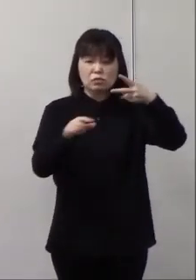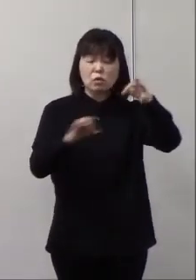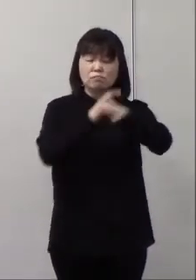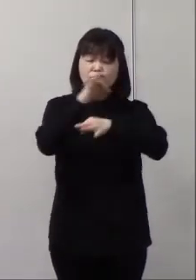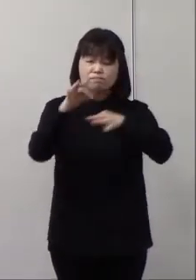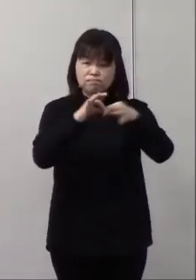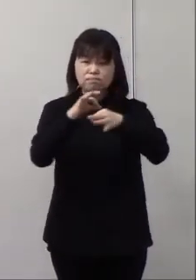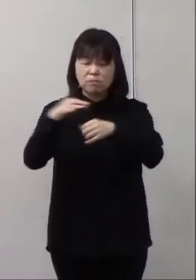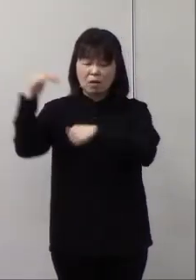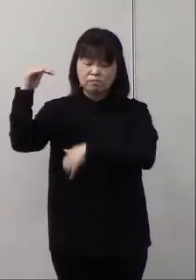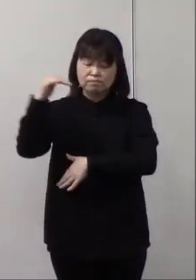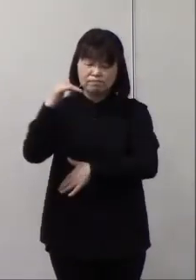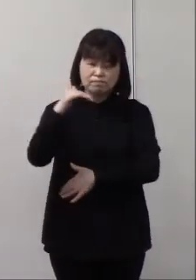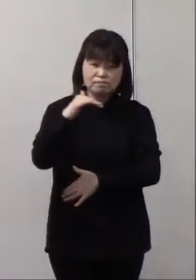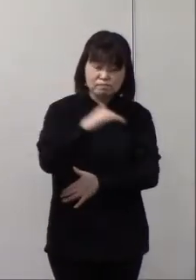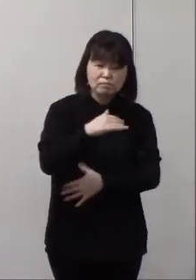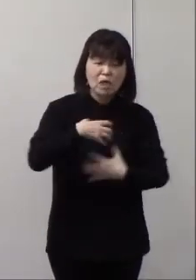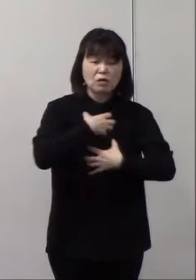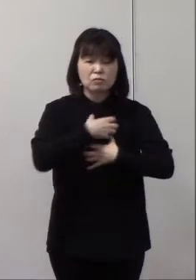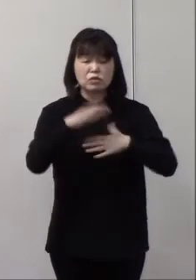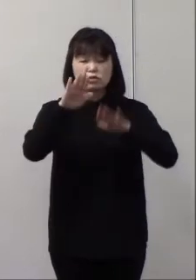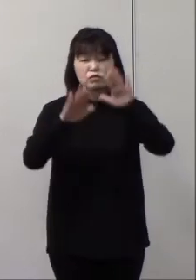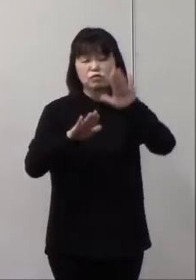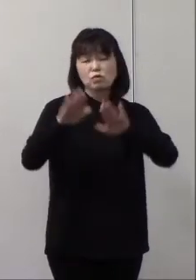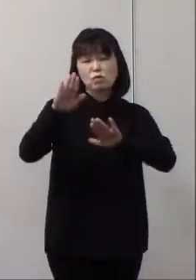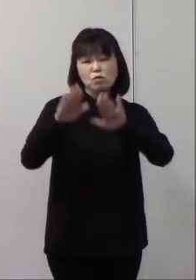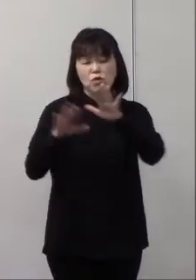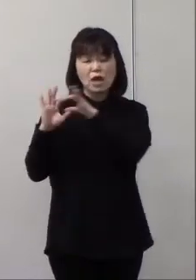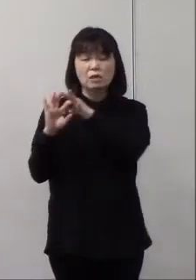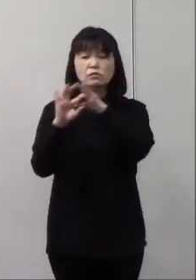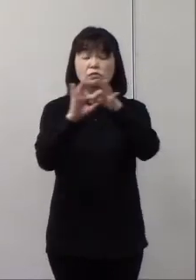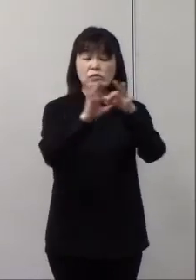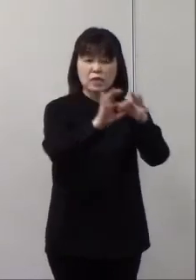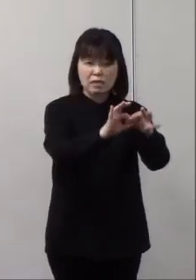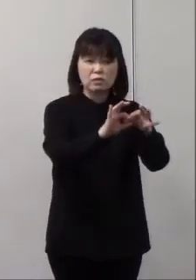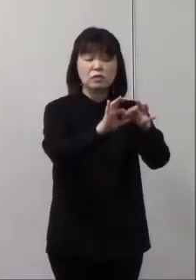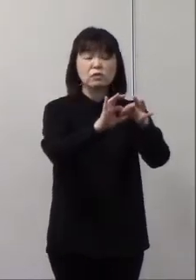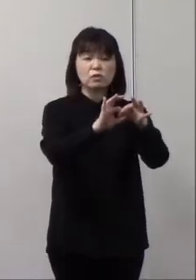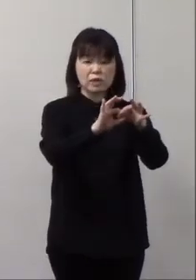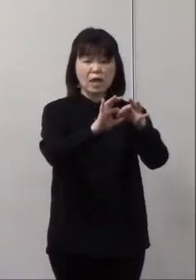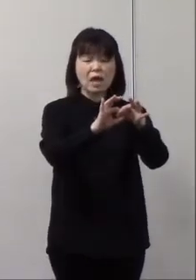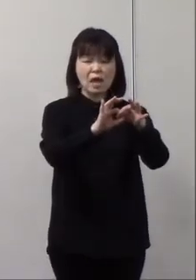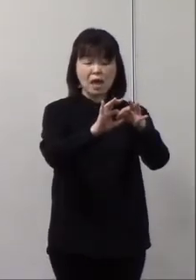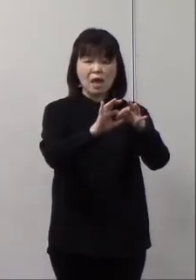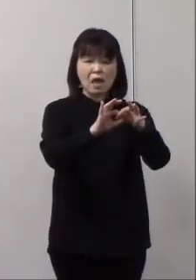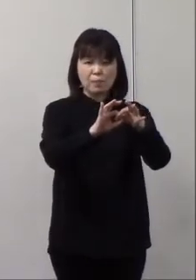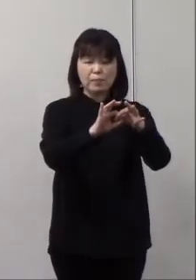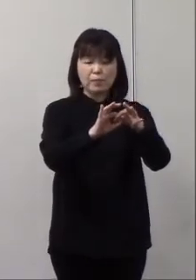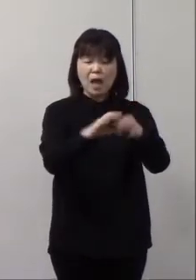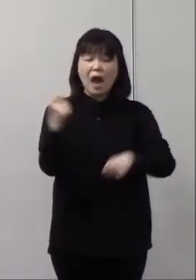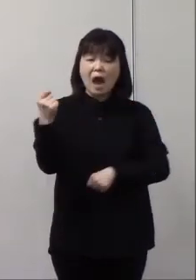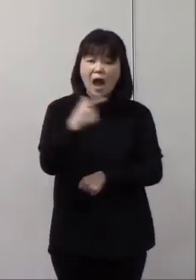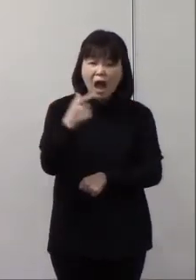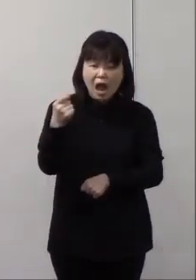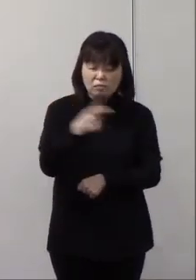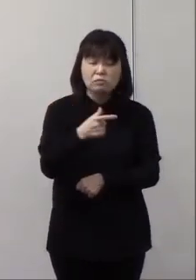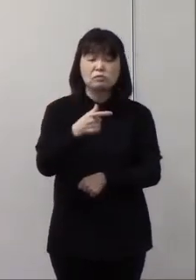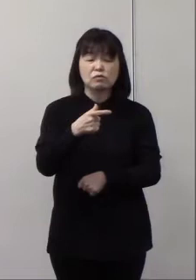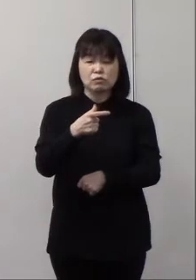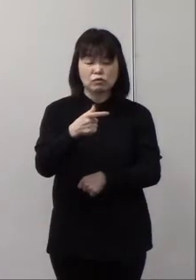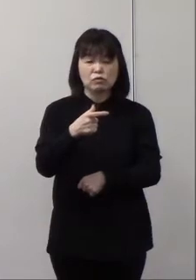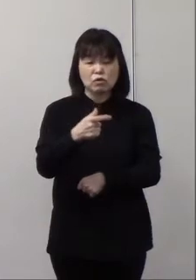いているというところで、できるだけ早くですね、皆さんに、特にお困りの皆さんの